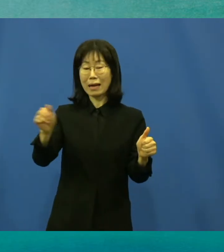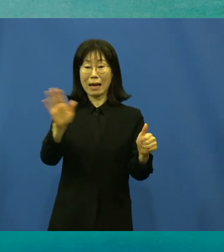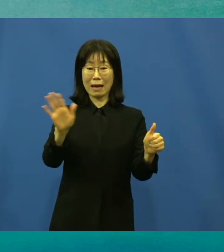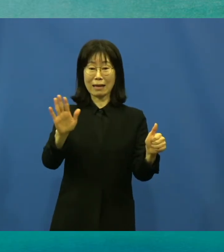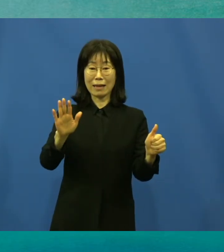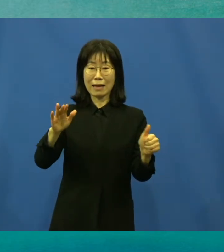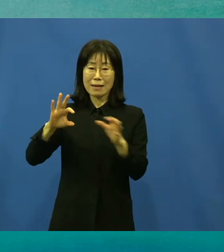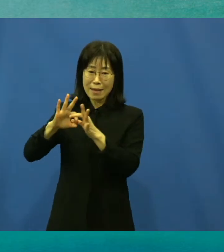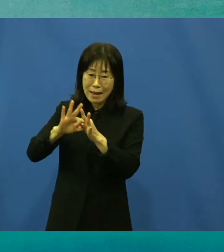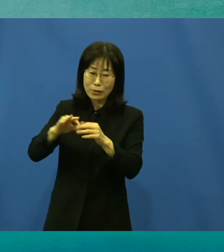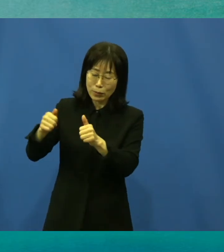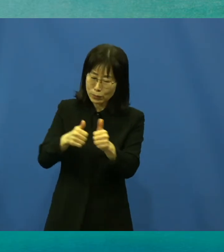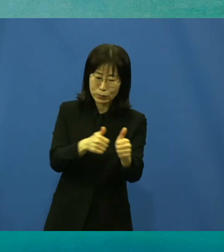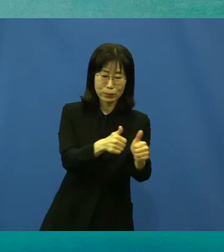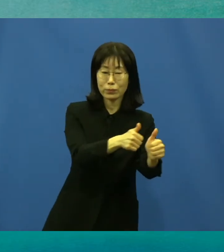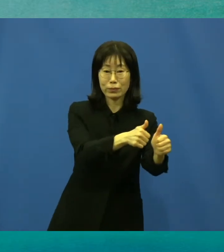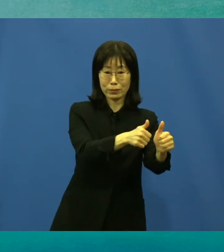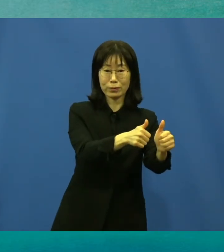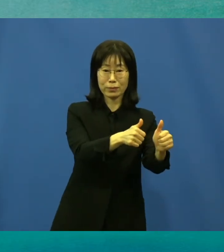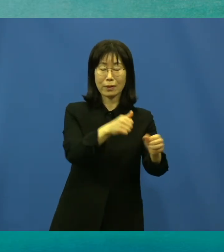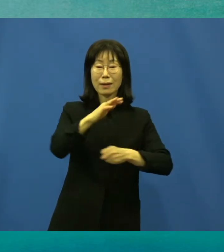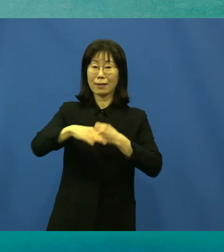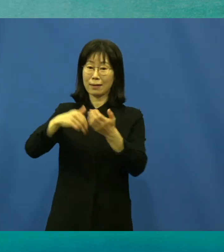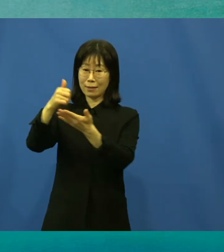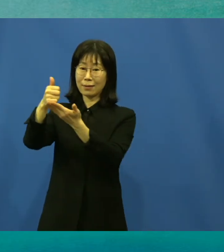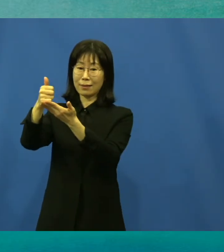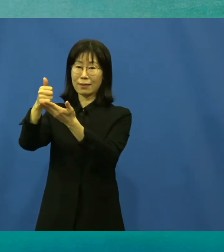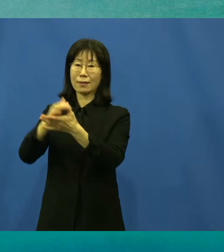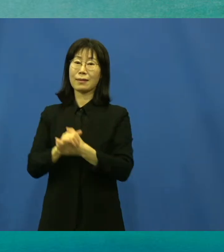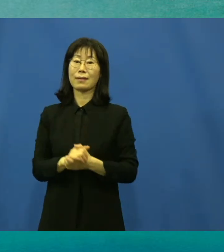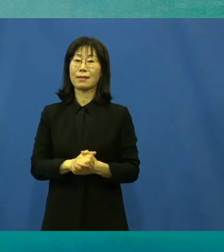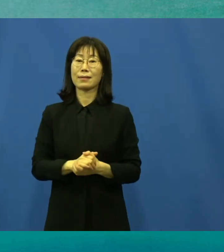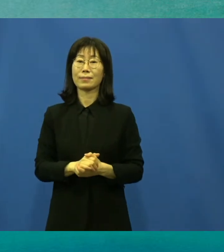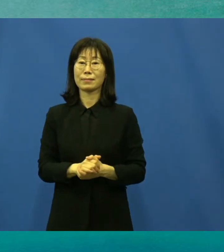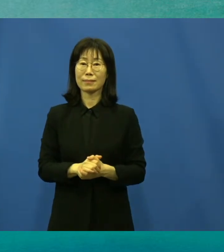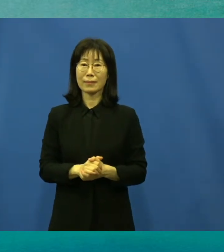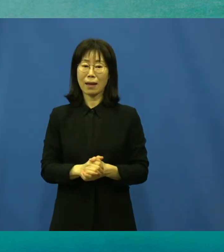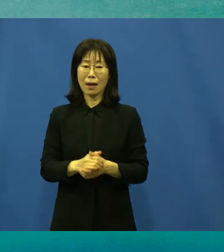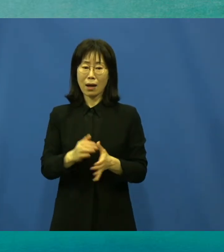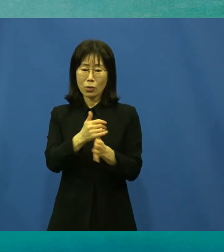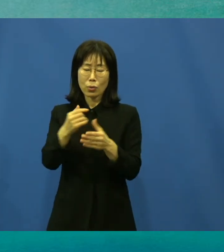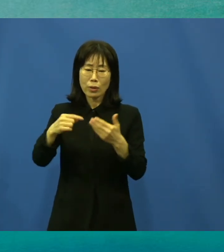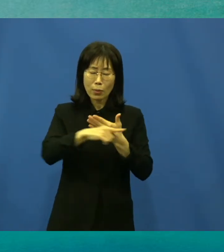관계를 끊고 다른 사람에게로 고개 돌려도 됩니다. 요나 외에 사람 많습니다.